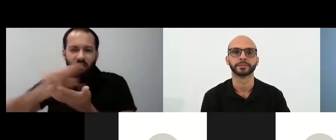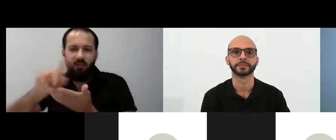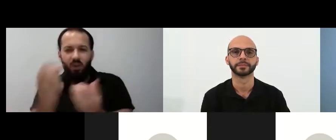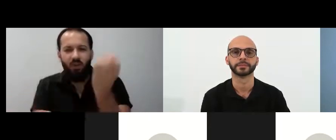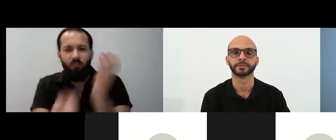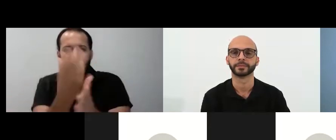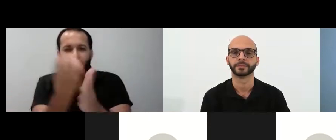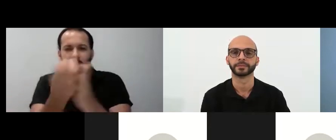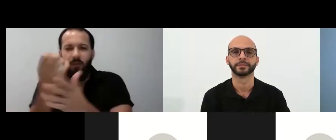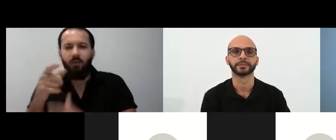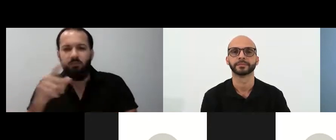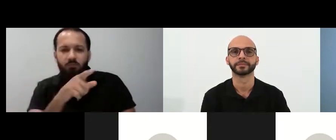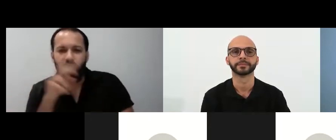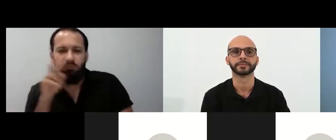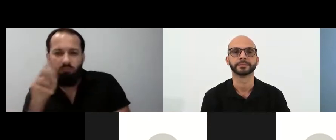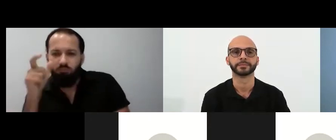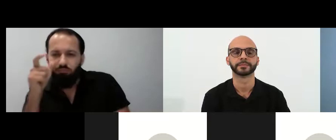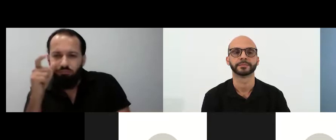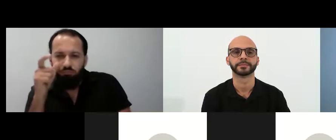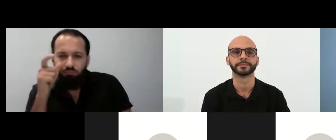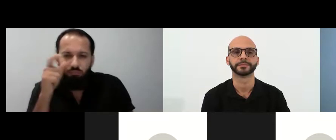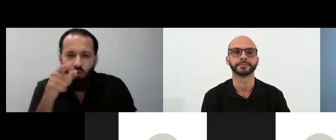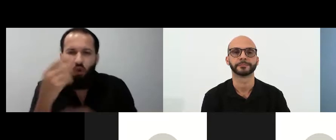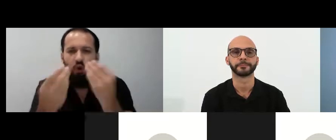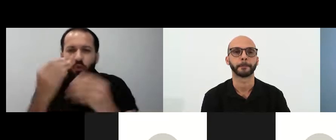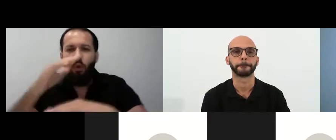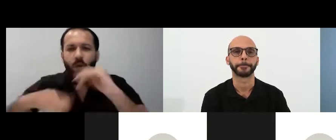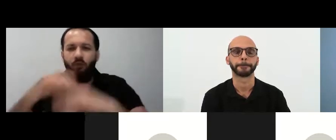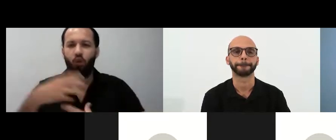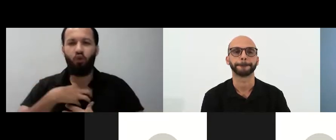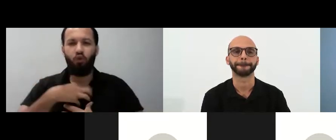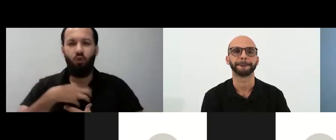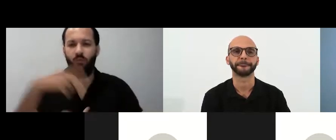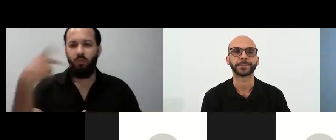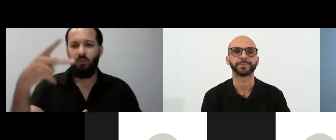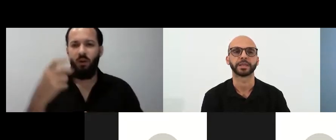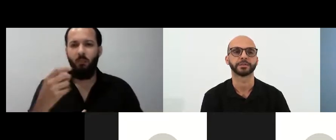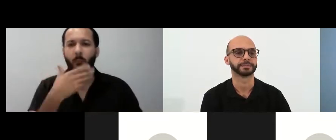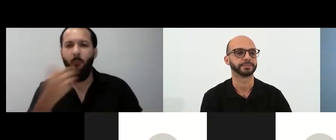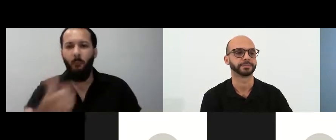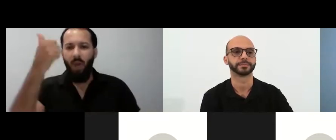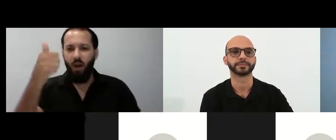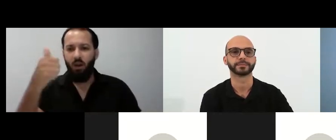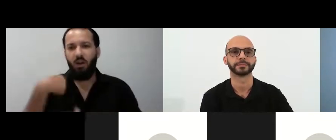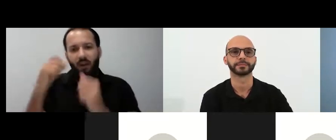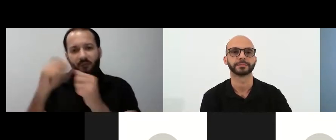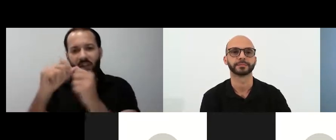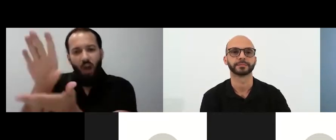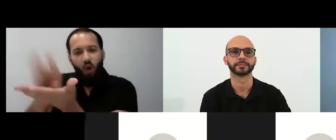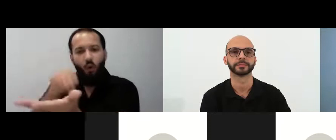vezes fazer a criação, ter esse interesse, ter esse profissionalismo